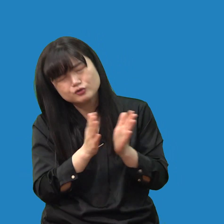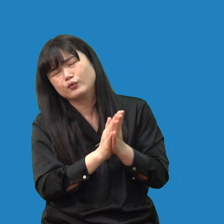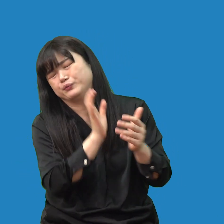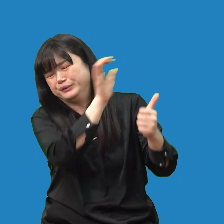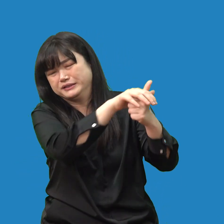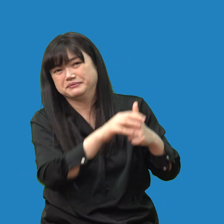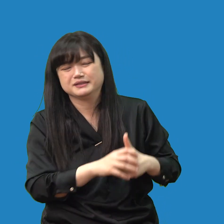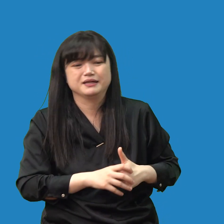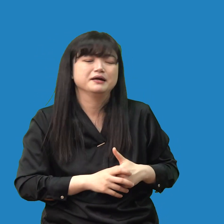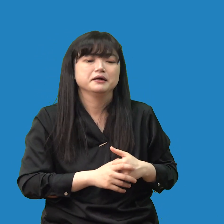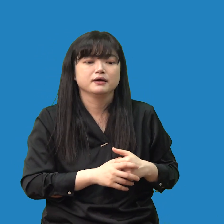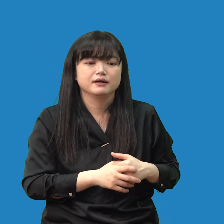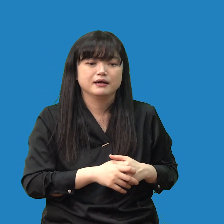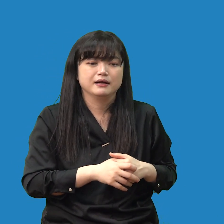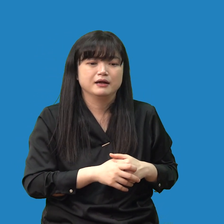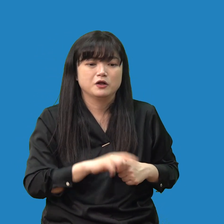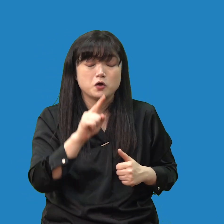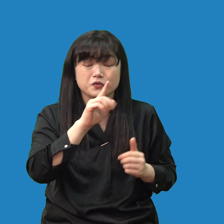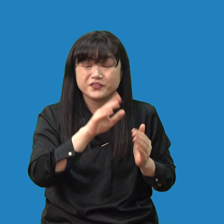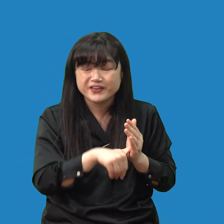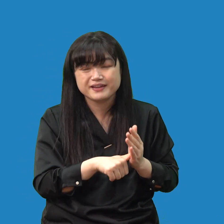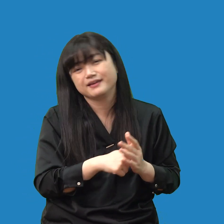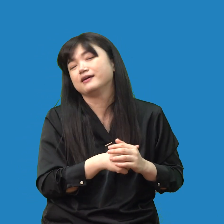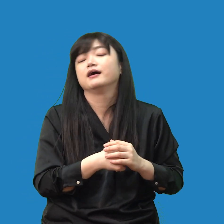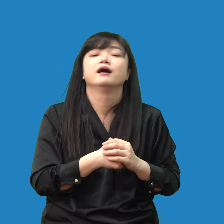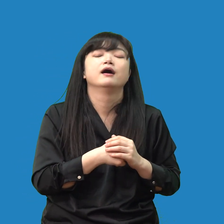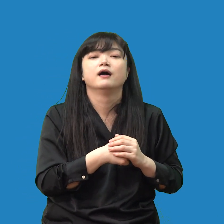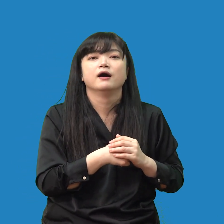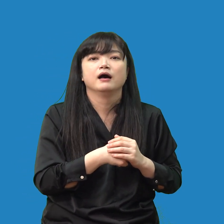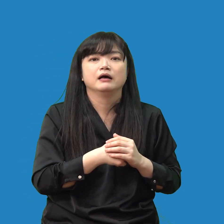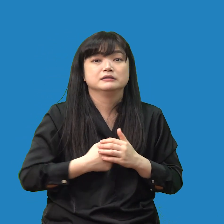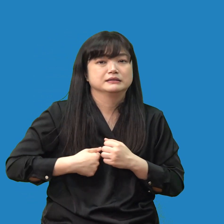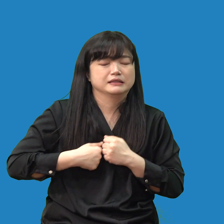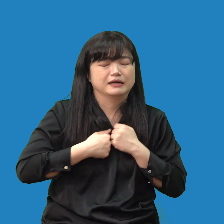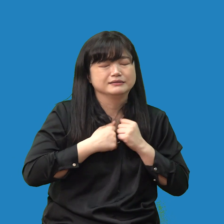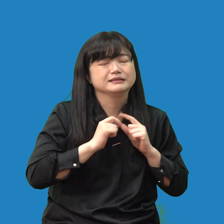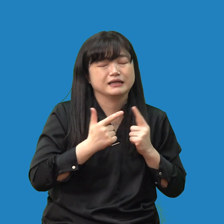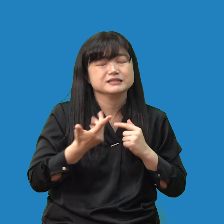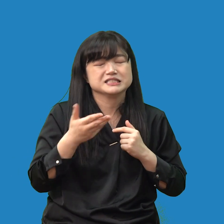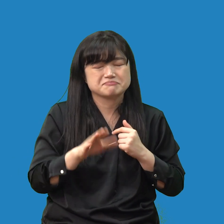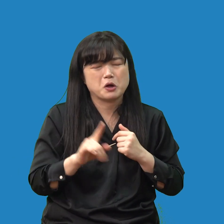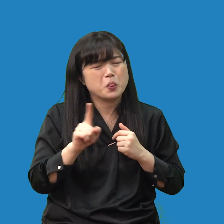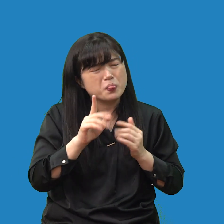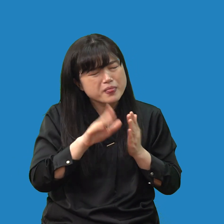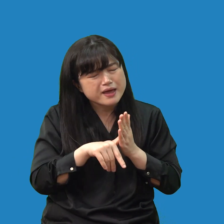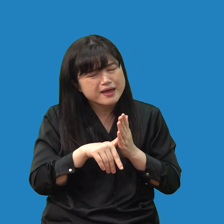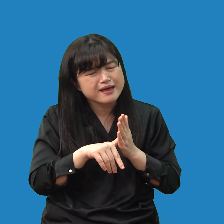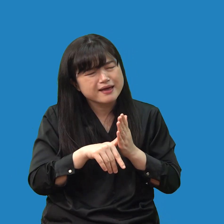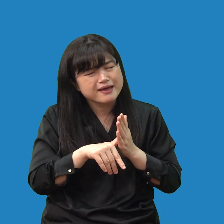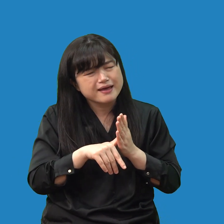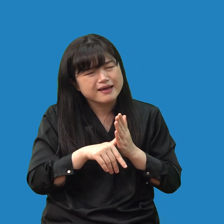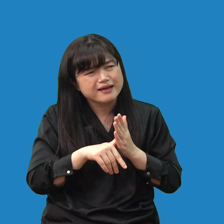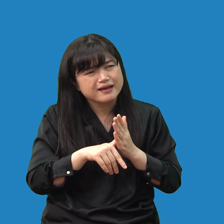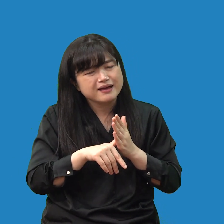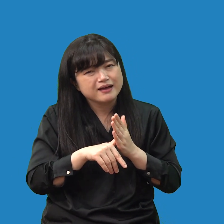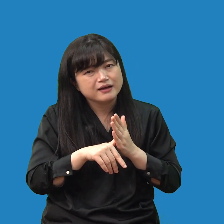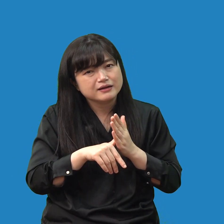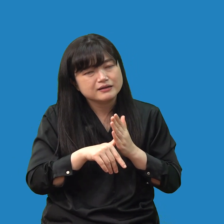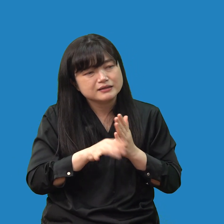하십시오 이랬는데, 어떨 때 보면 뭐 게으르지는 않지만 어떤 특정한 한